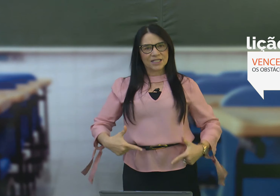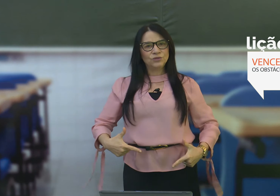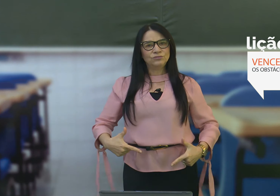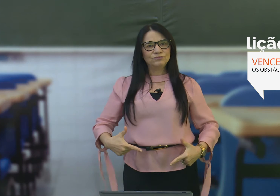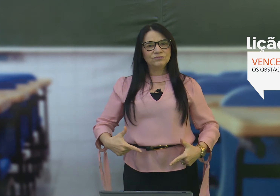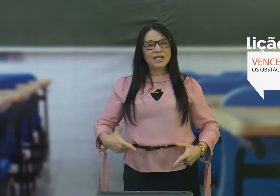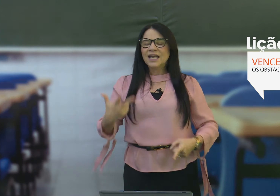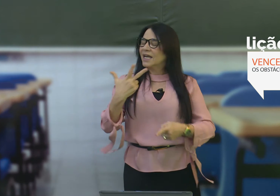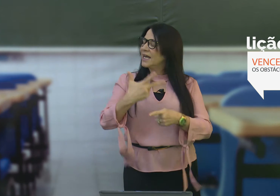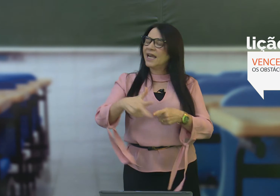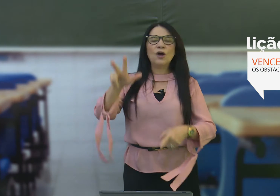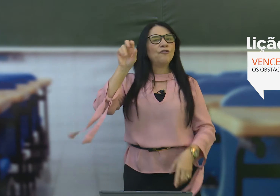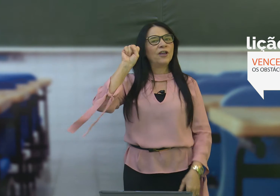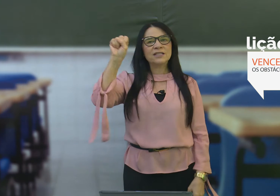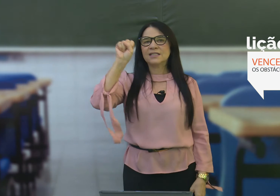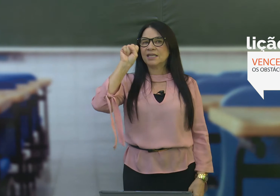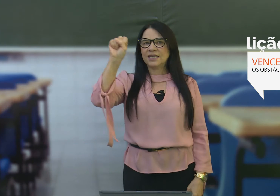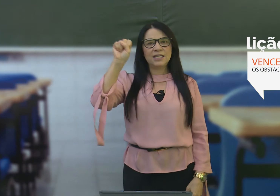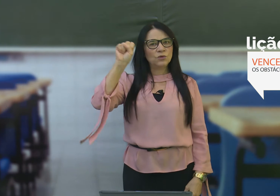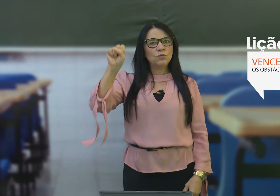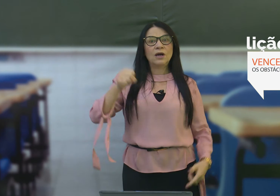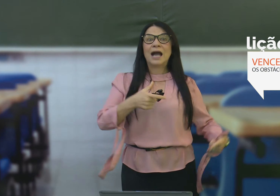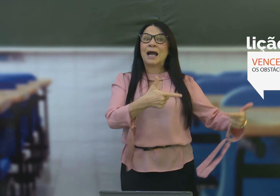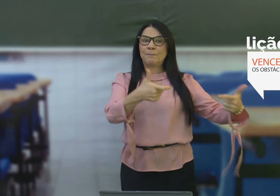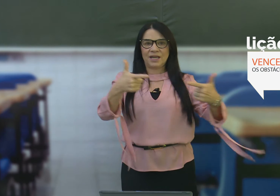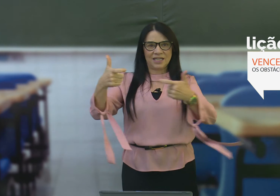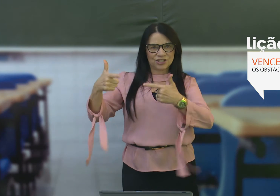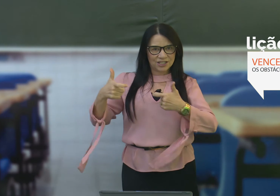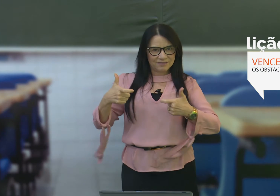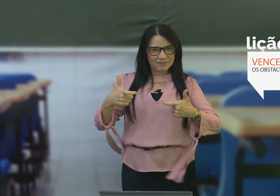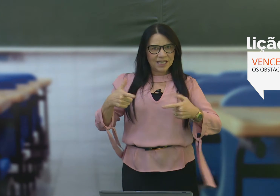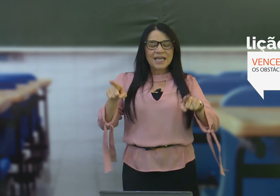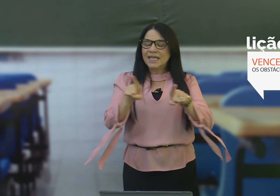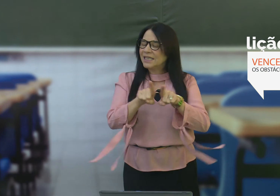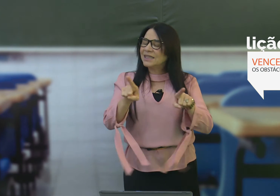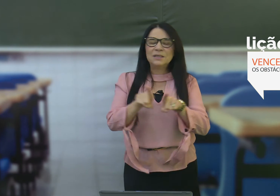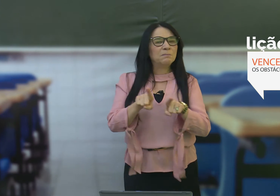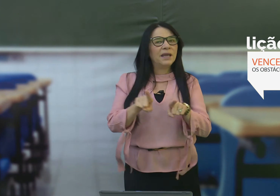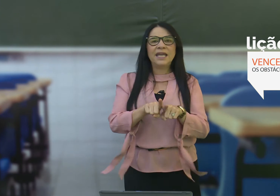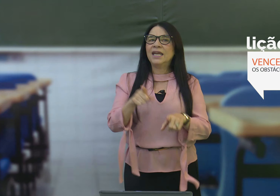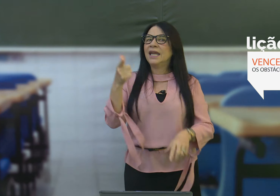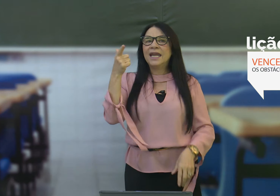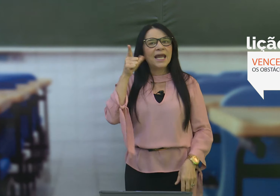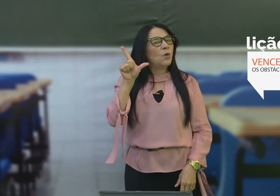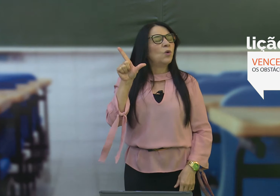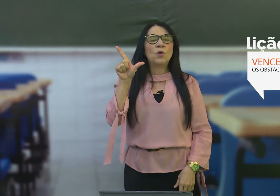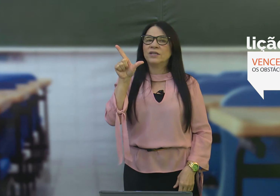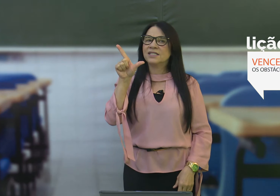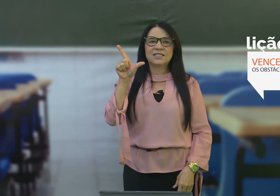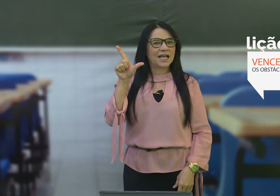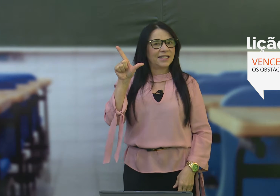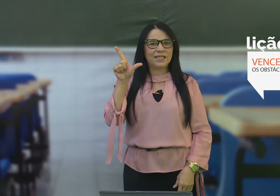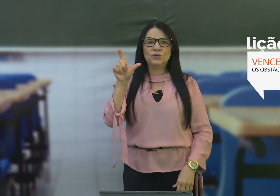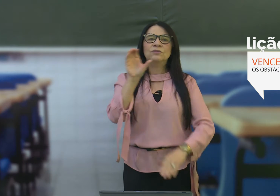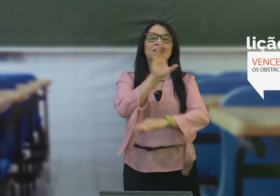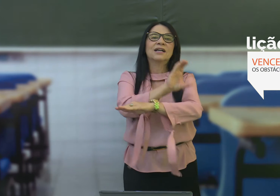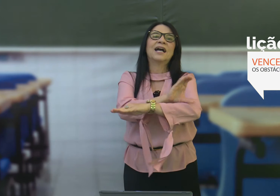santificação não venceriam a peleja e também não conquistariam